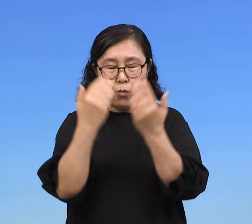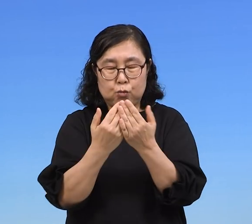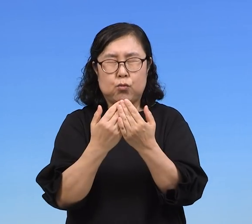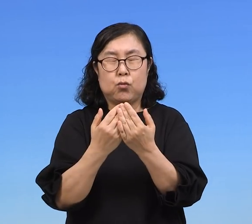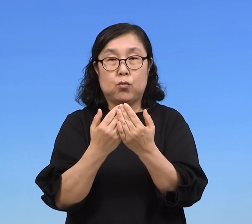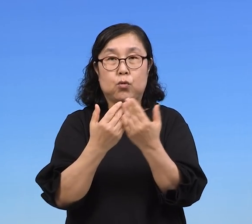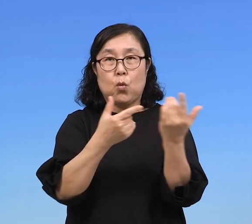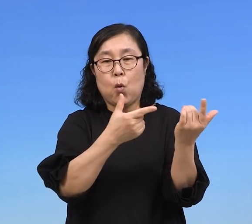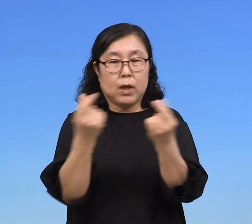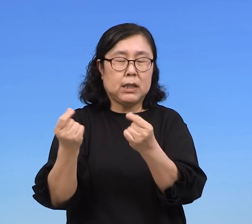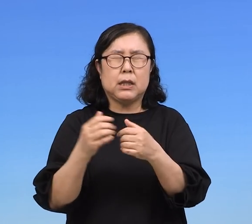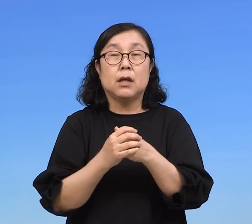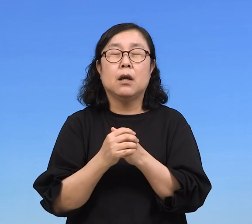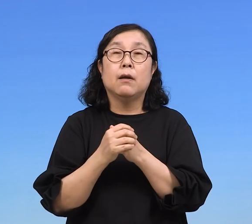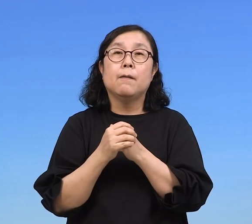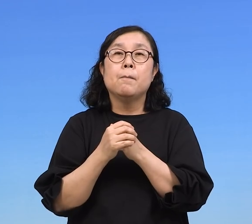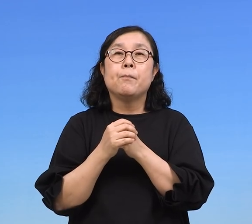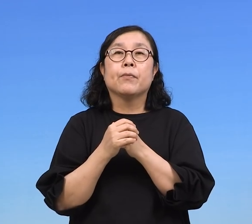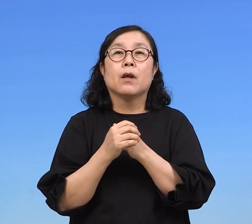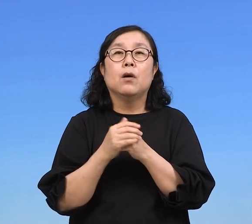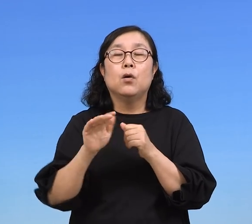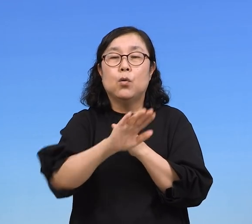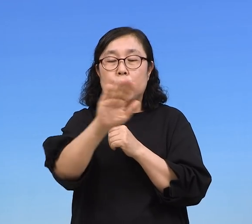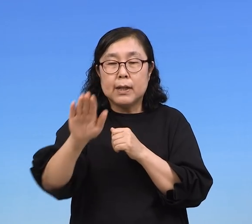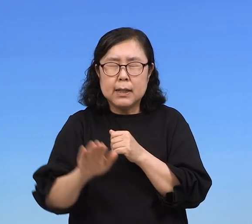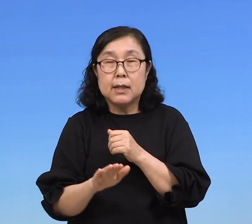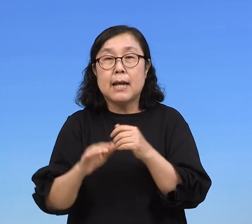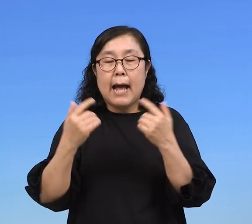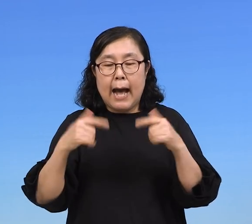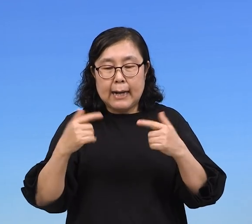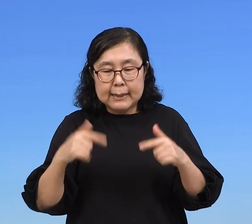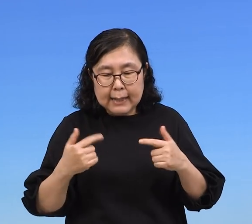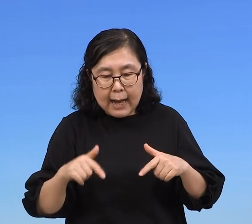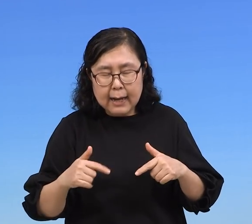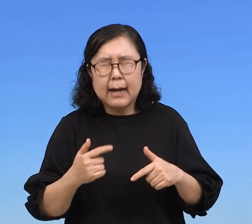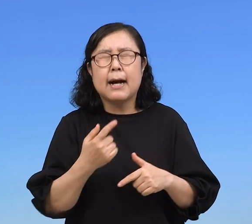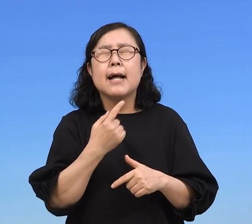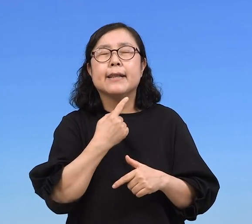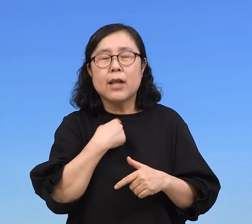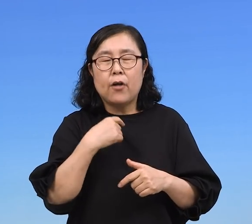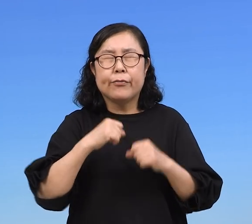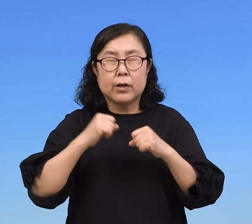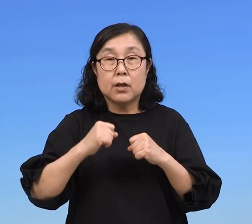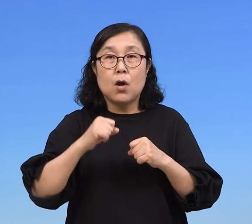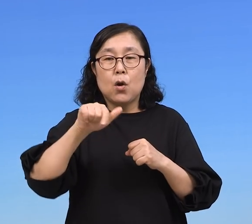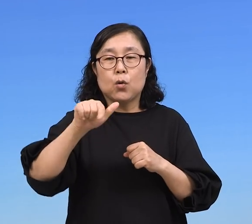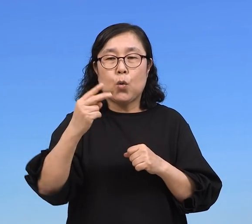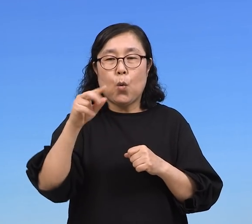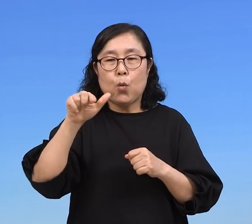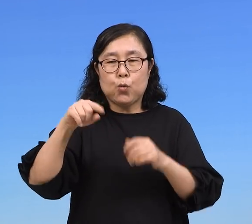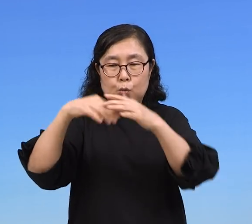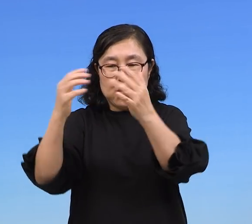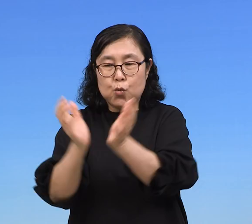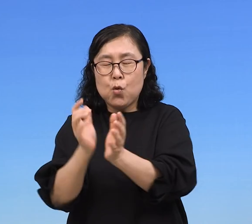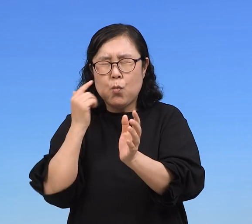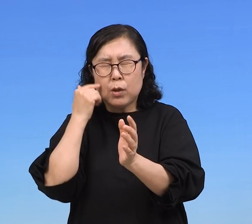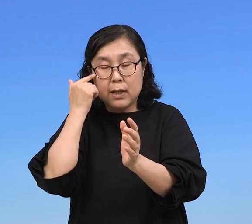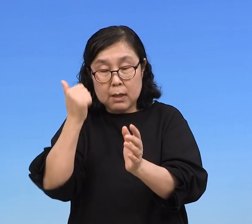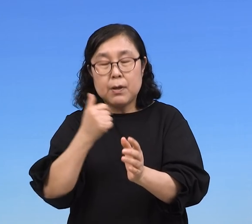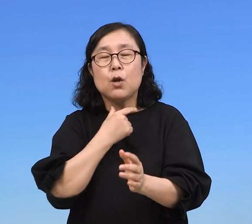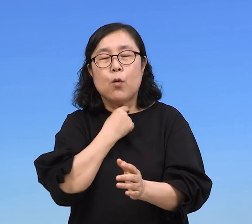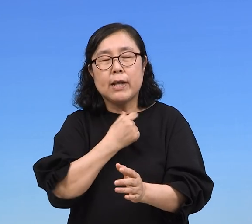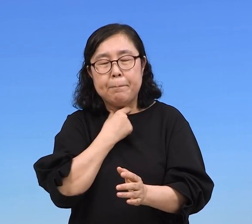하나같이 모두가 다 우리는 정말 늘 해오던 그 연장으로 교구 목사로